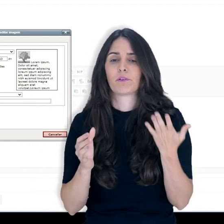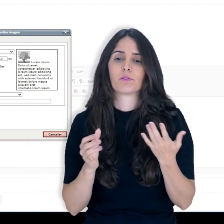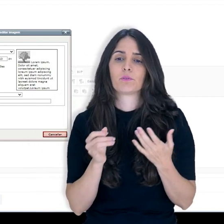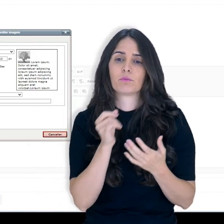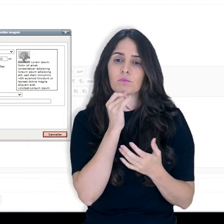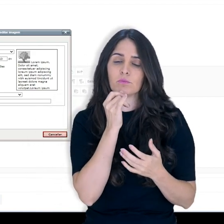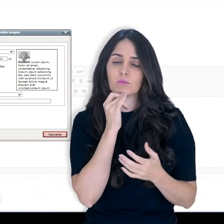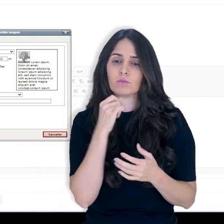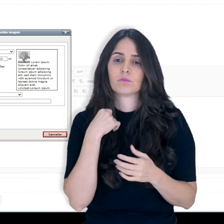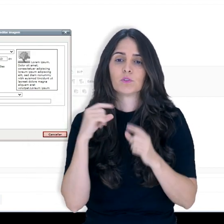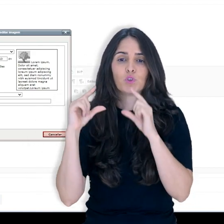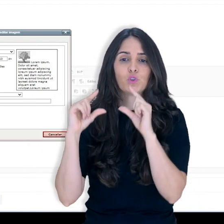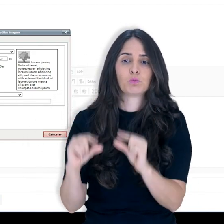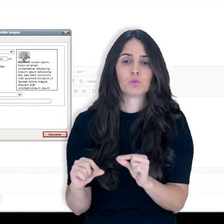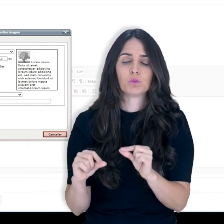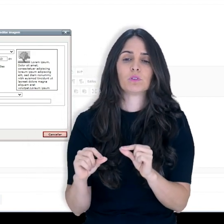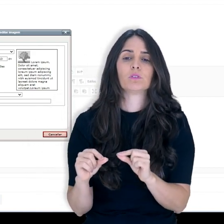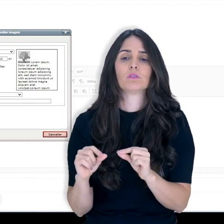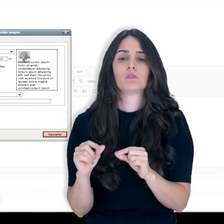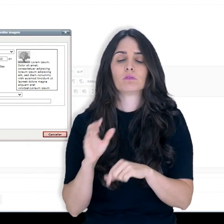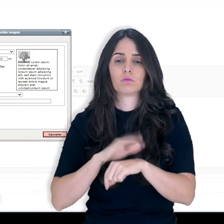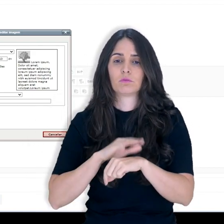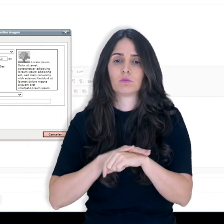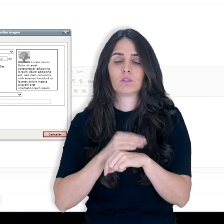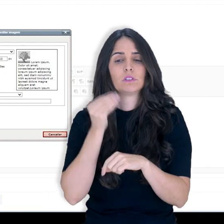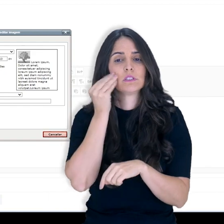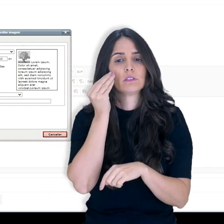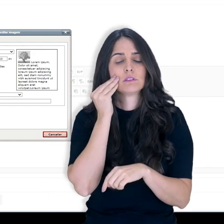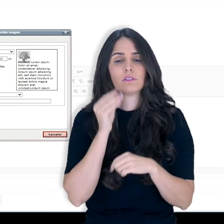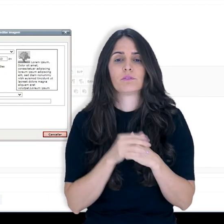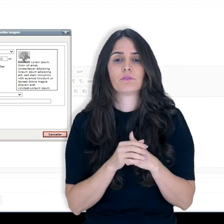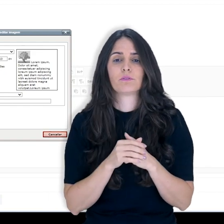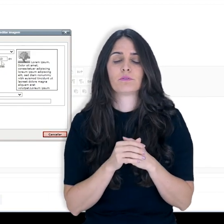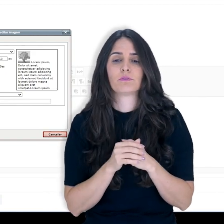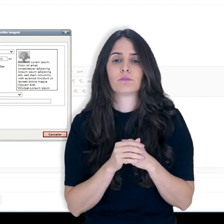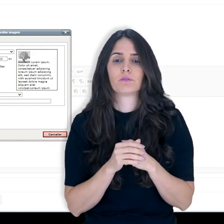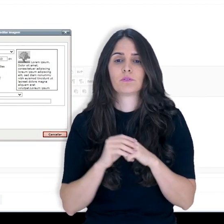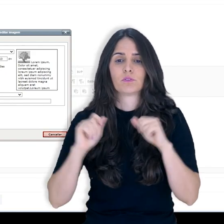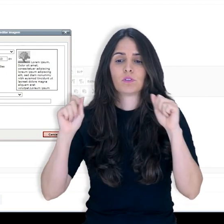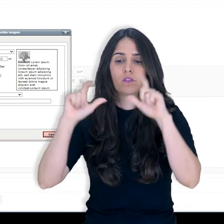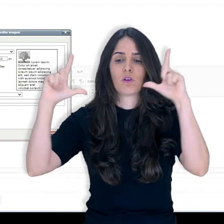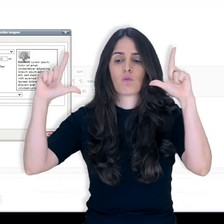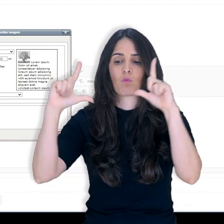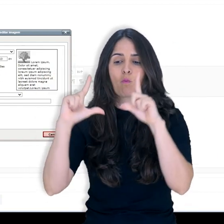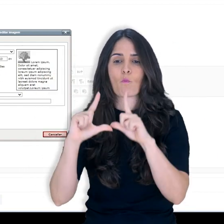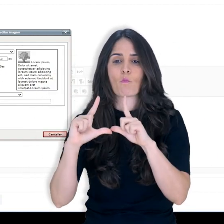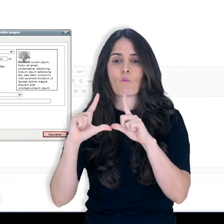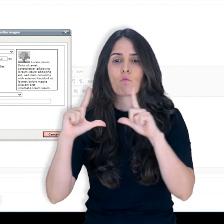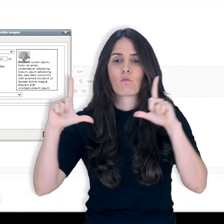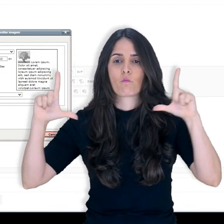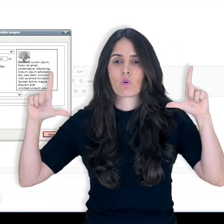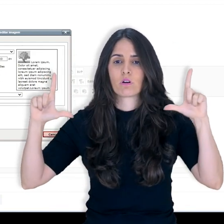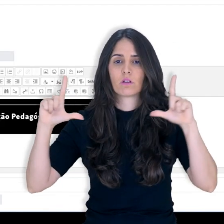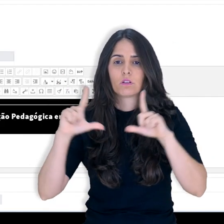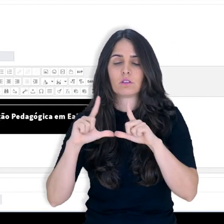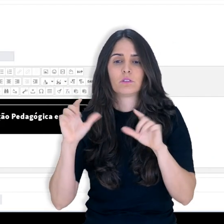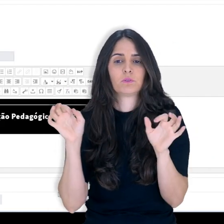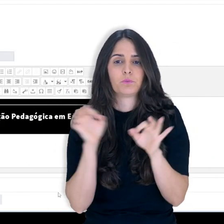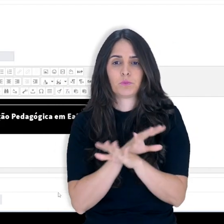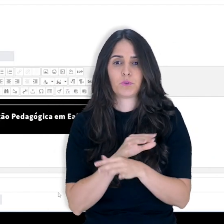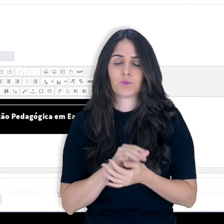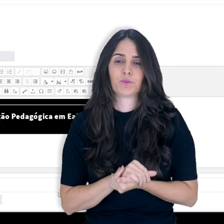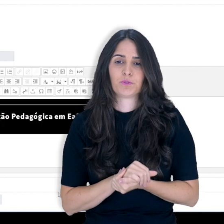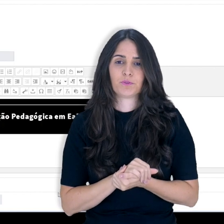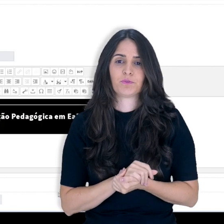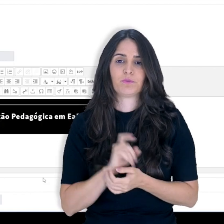exemplo se eu quiser diminuir um pouquinho eu vou fazer aqui só para testar vou diminuir um pouquinho essa imagem manter proporções e